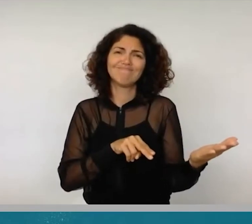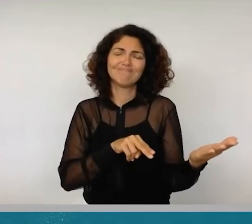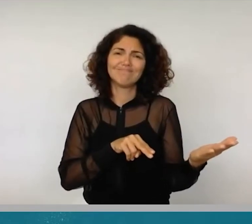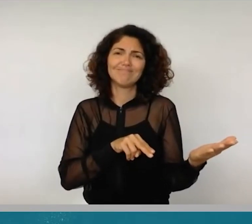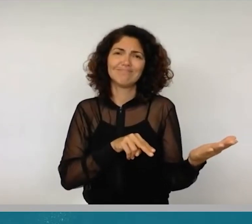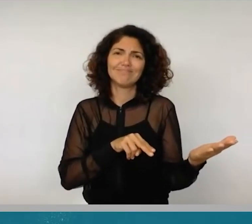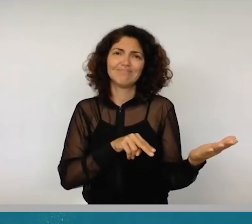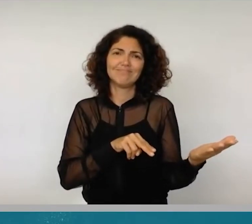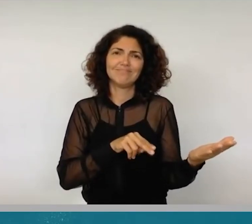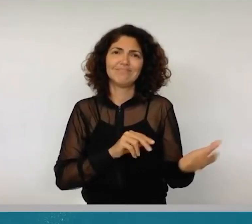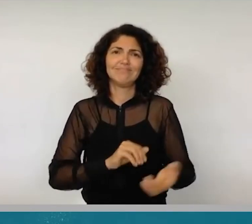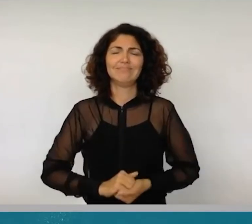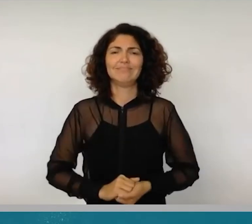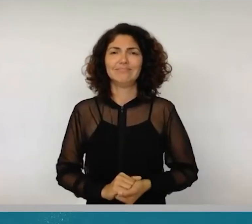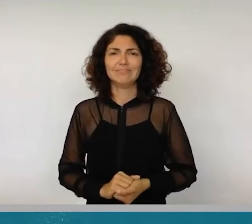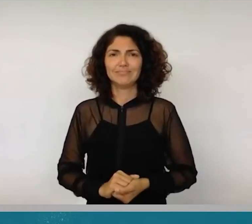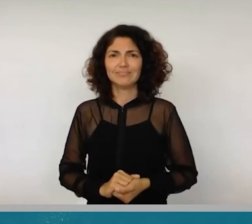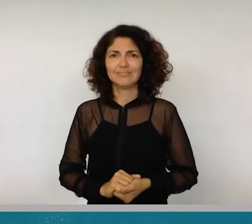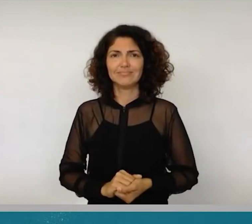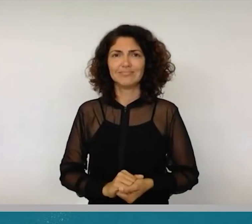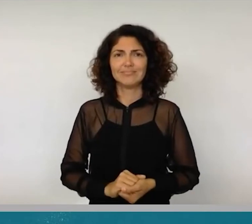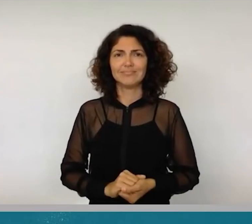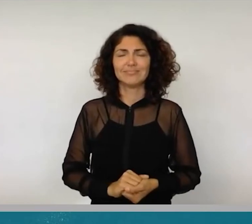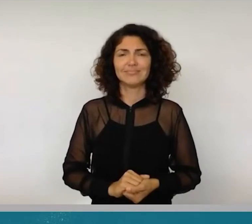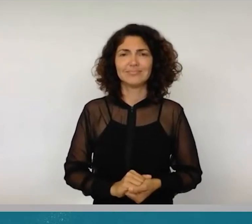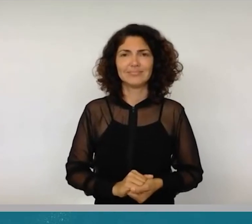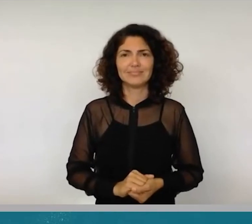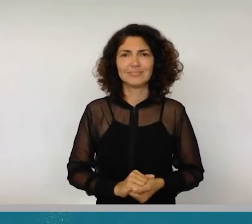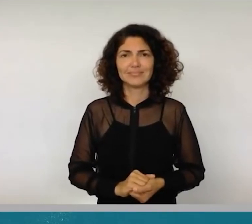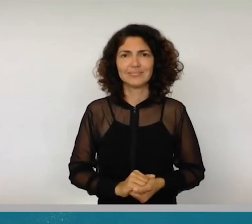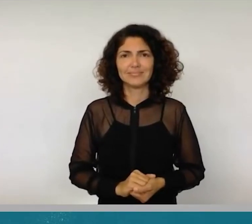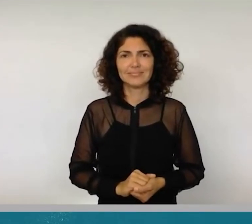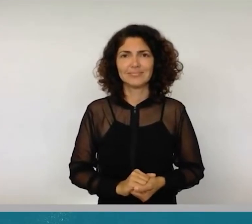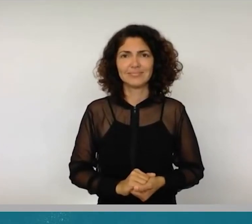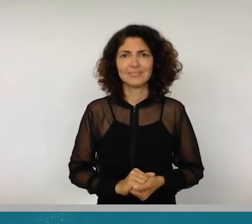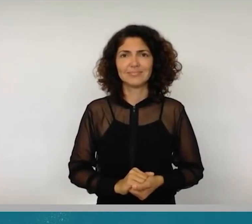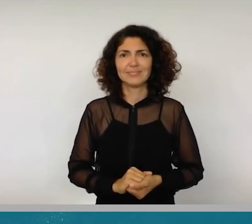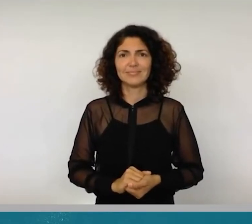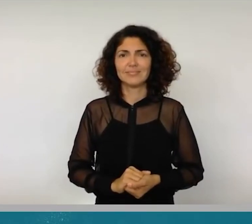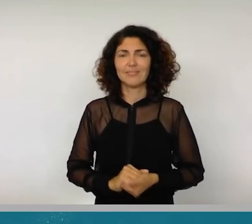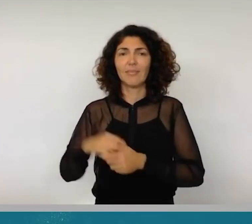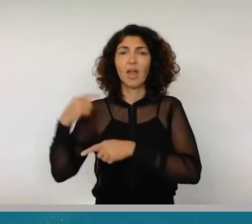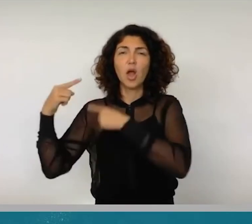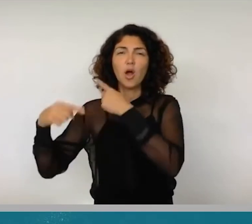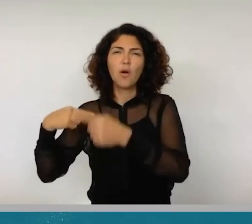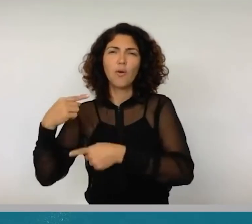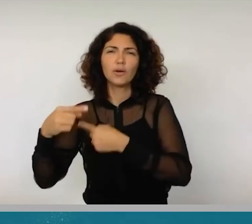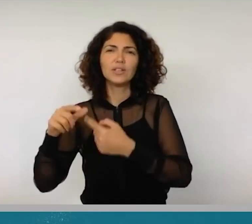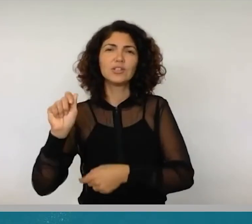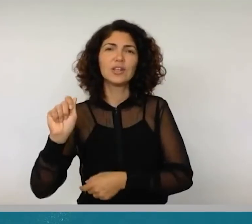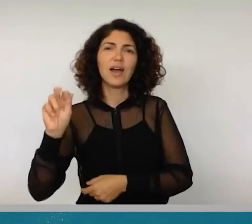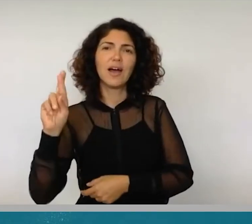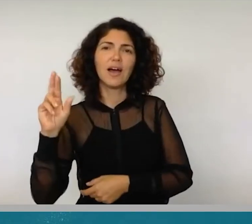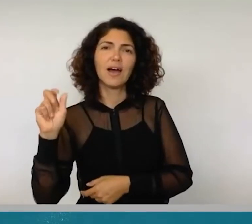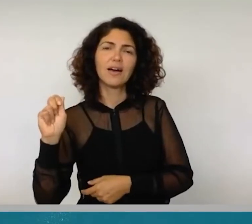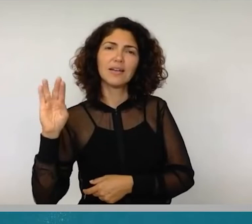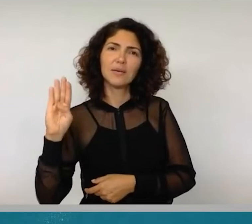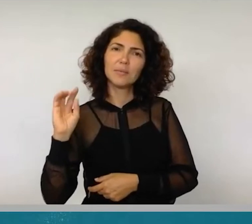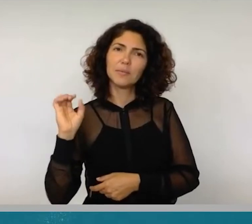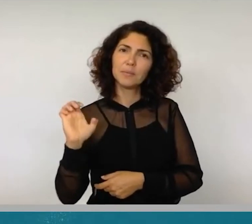você é da origem árabe e a minha é meio, né? Meio 50%, né? Meio 50%, né? Paraguaio,